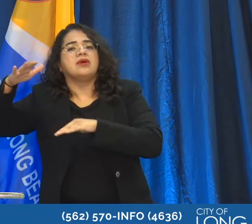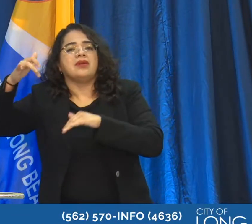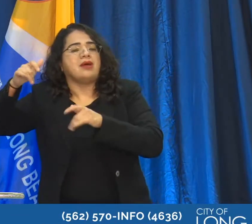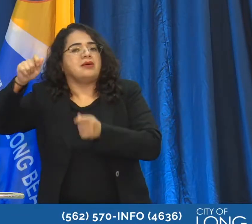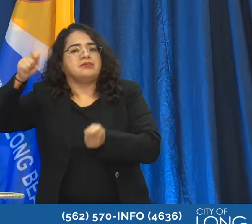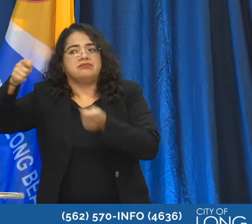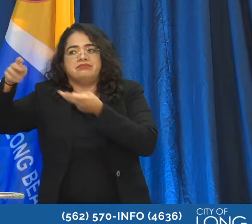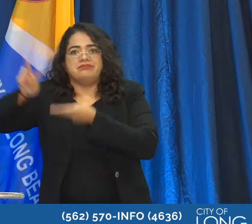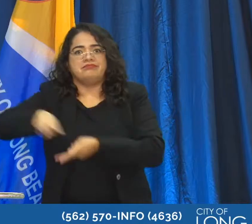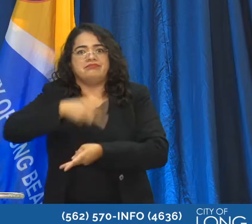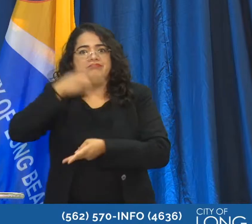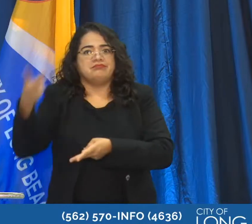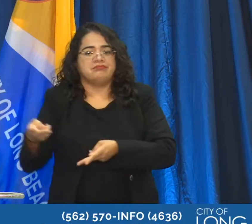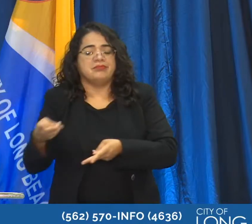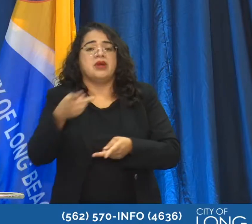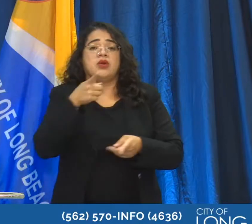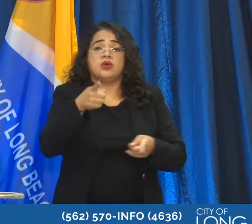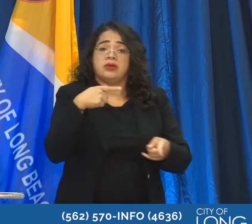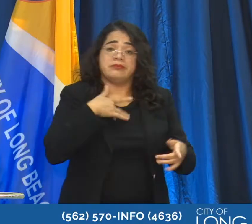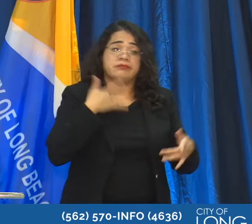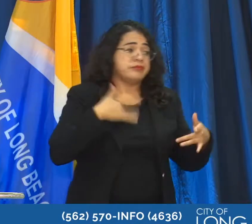está saludable o está joven.